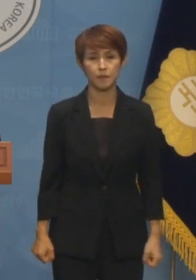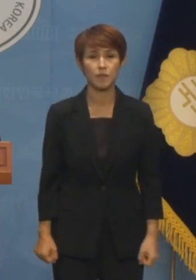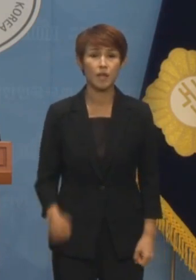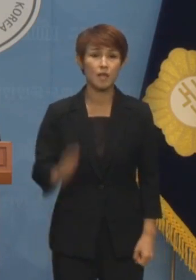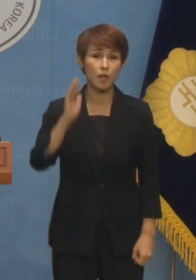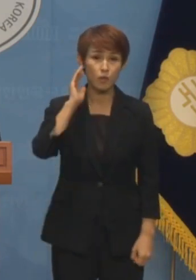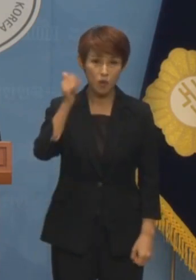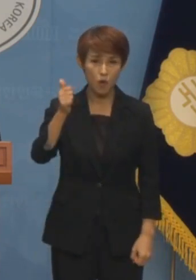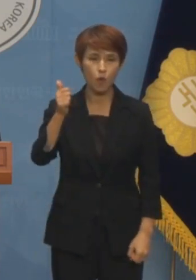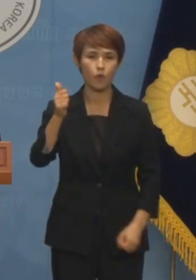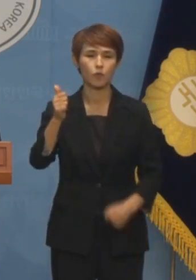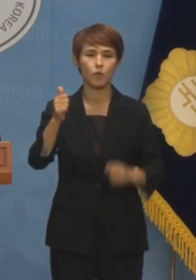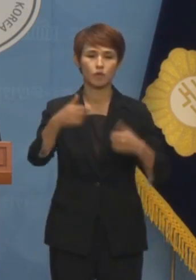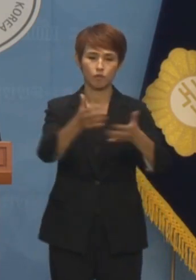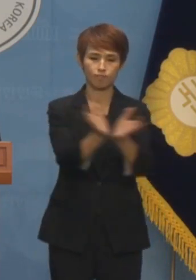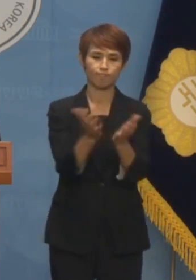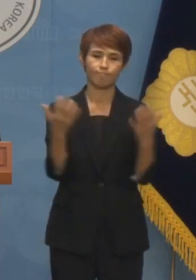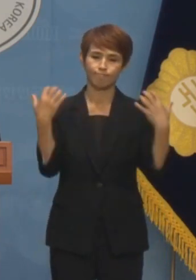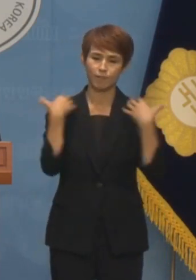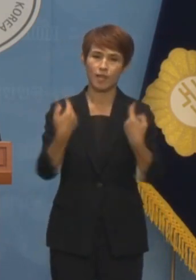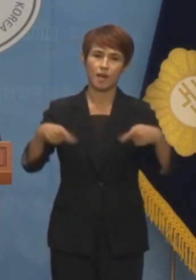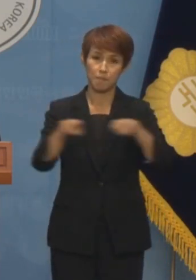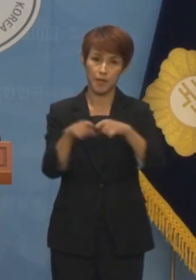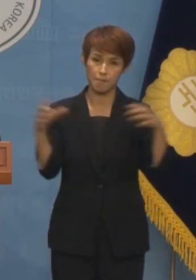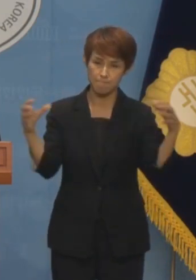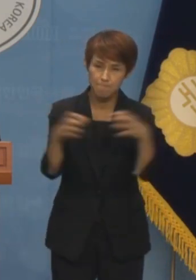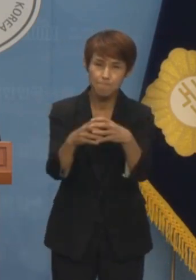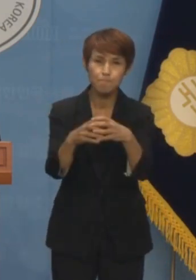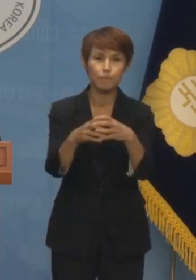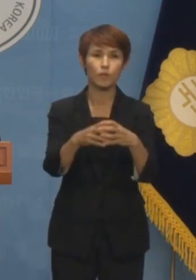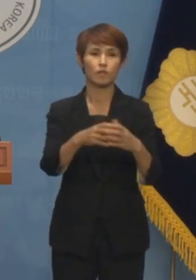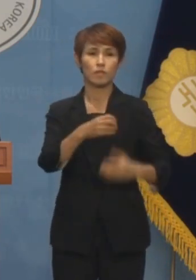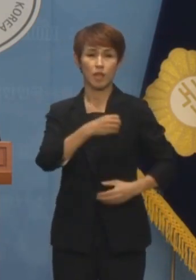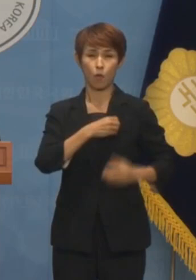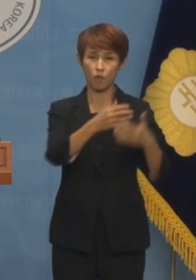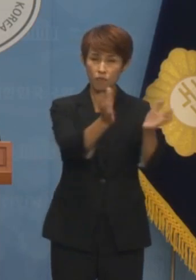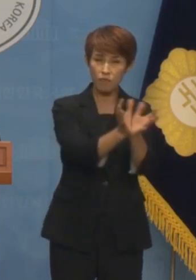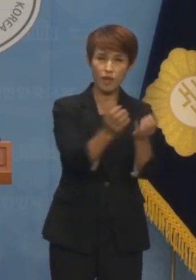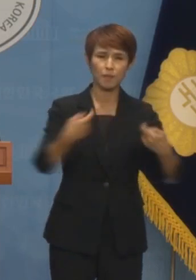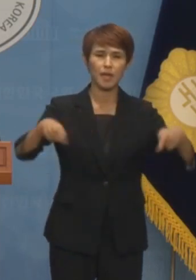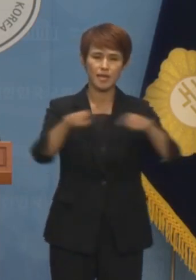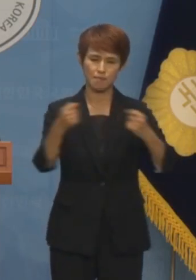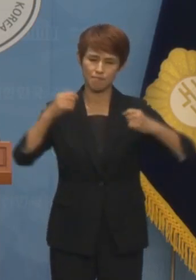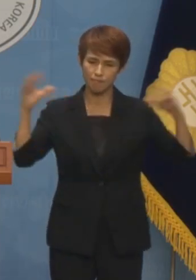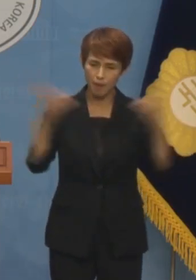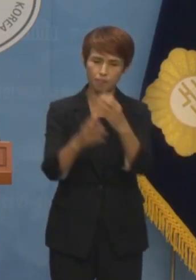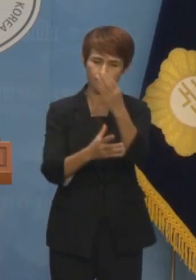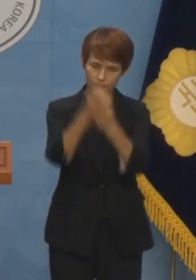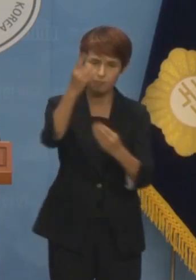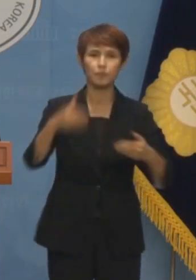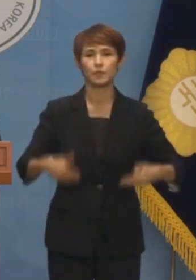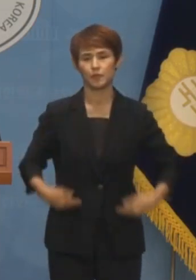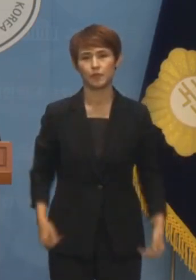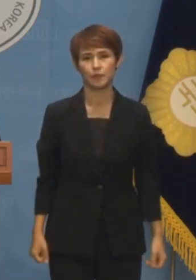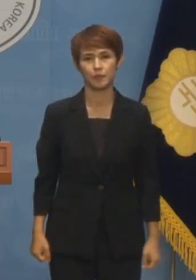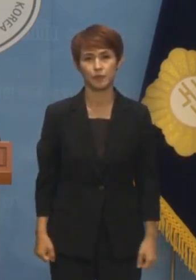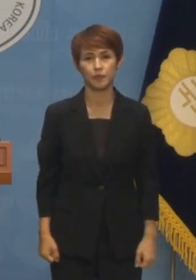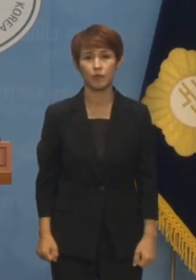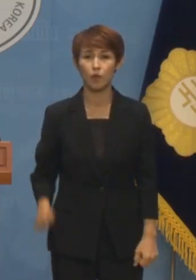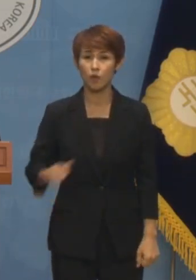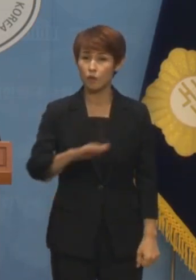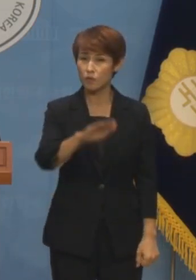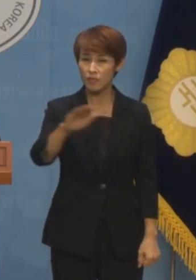대통령과 원팀, 국민과 원팀, 당원과 원팀이 되어야 합니다.